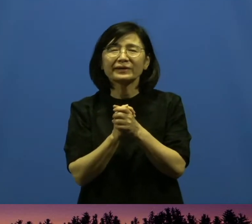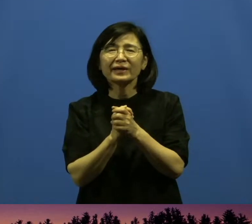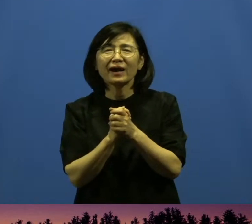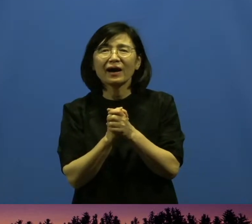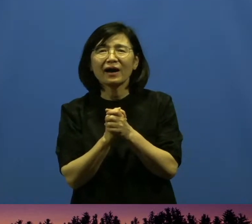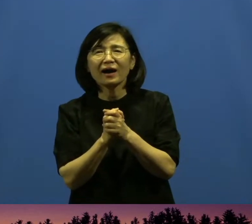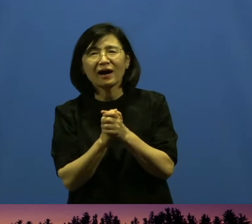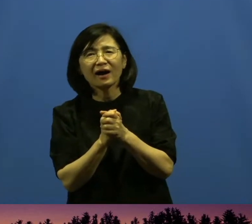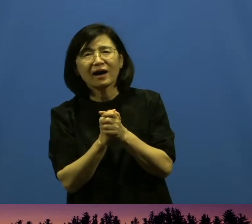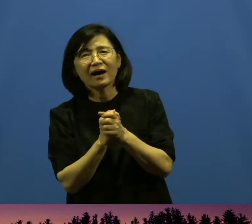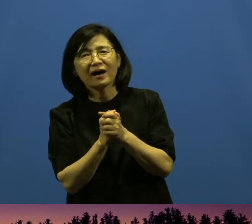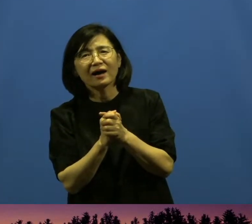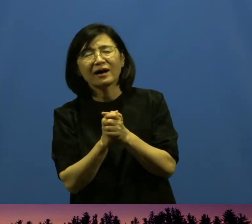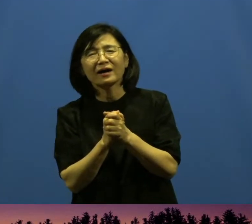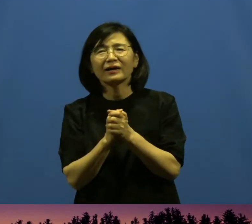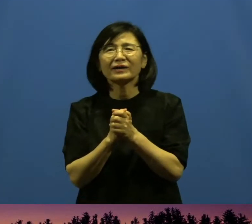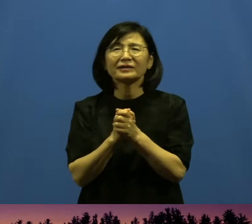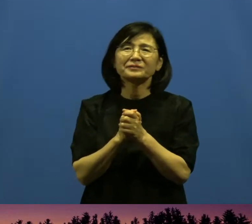기도합니다.